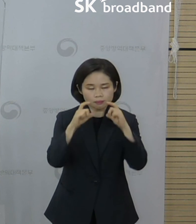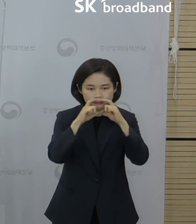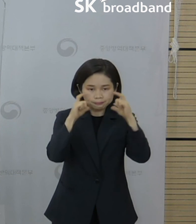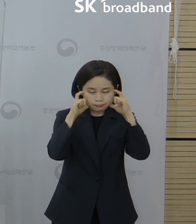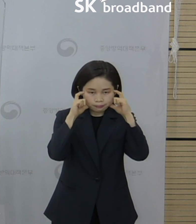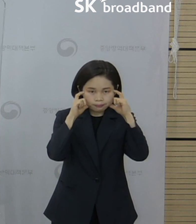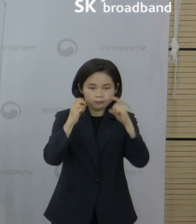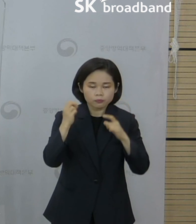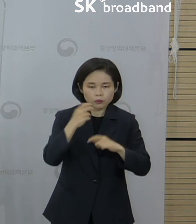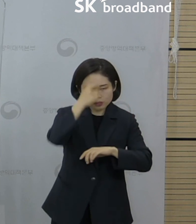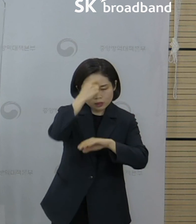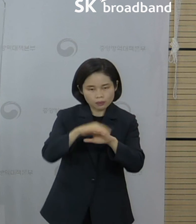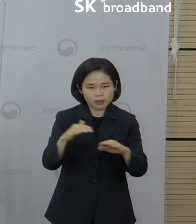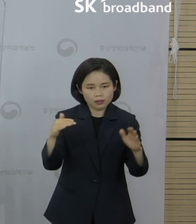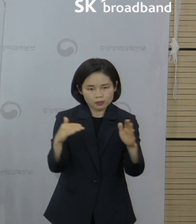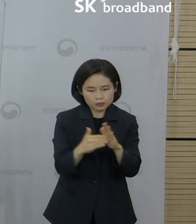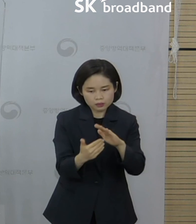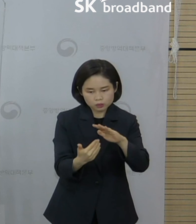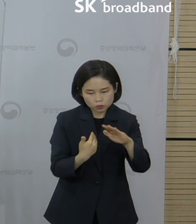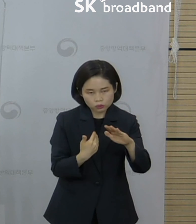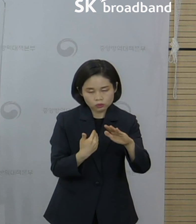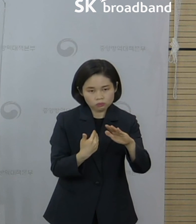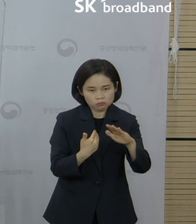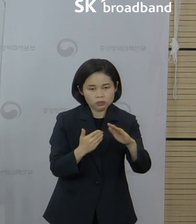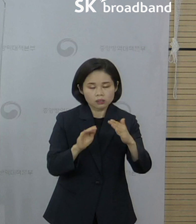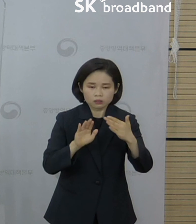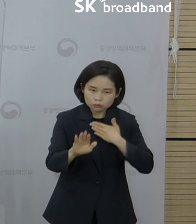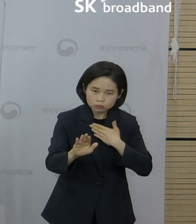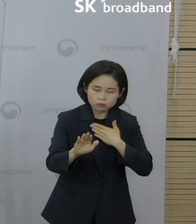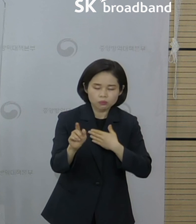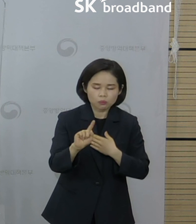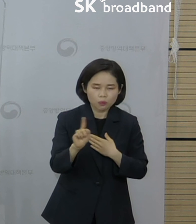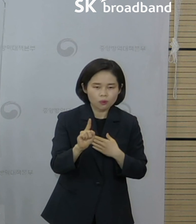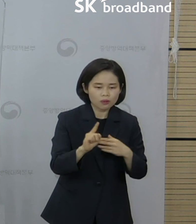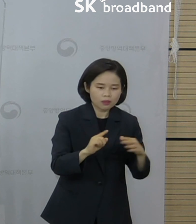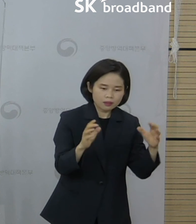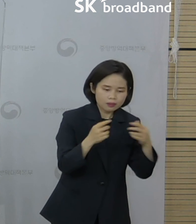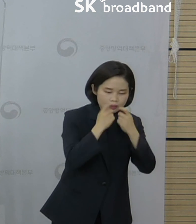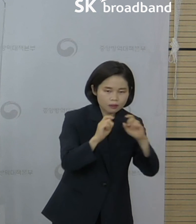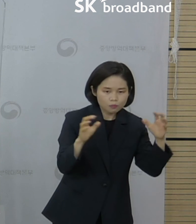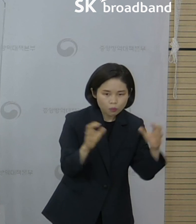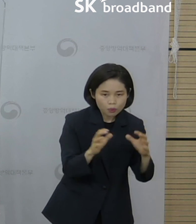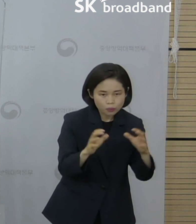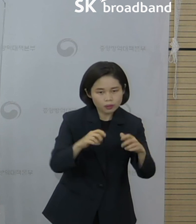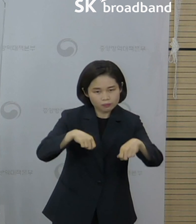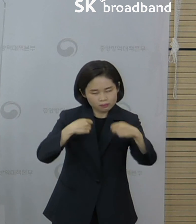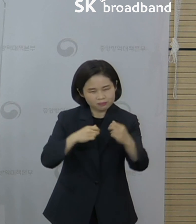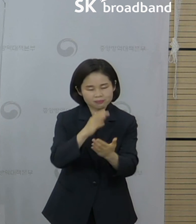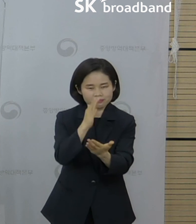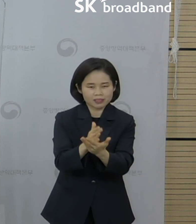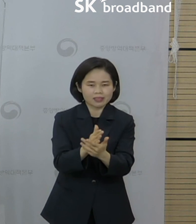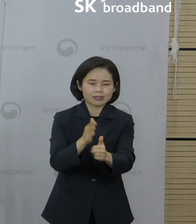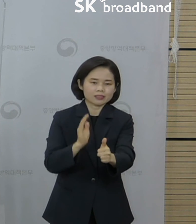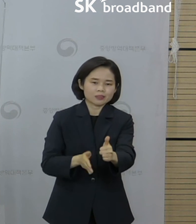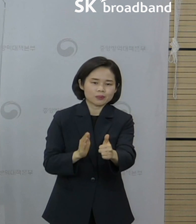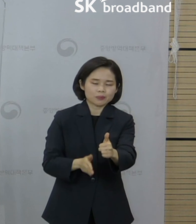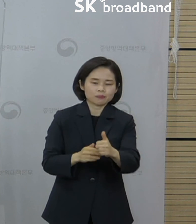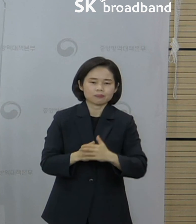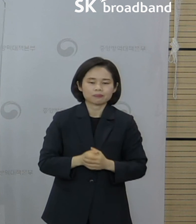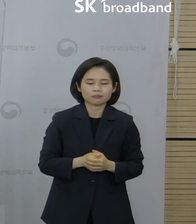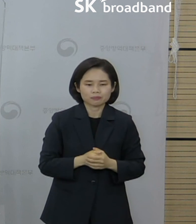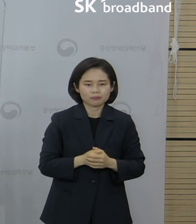사적인 모임이나 식사는 절대적으로 자제해 주셔야 한다는 점을 마지막으로